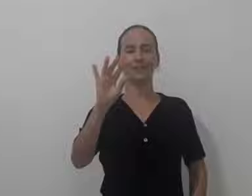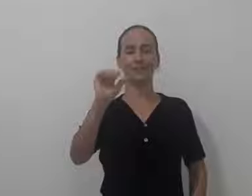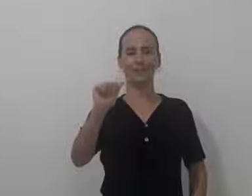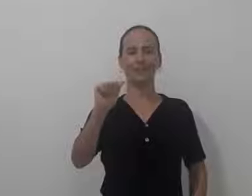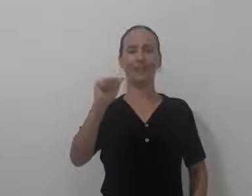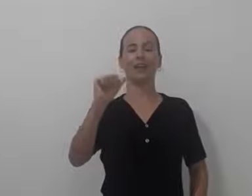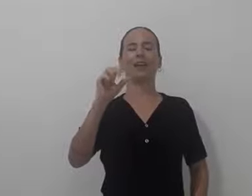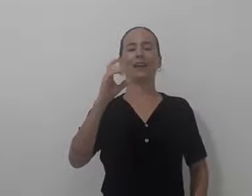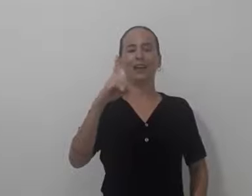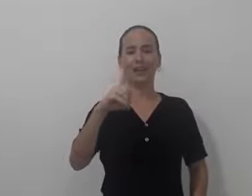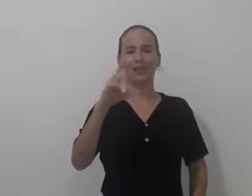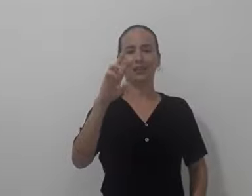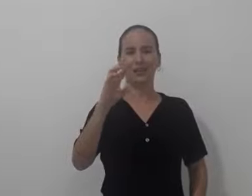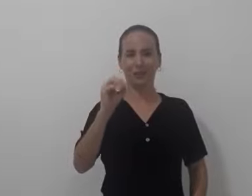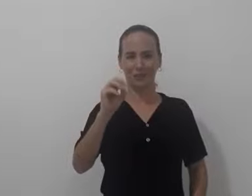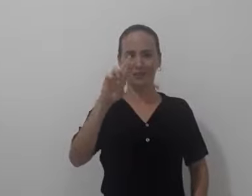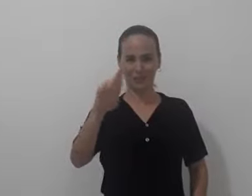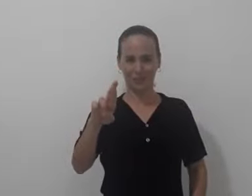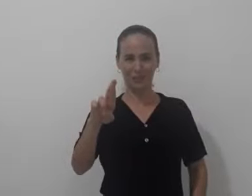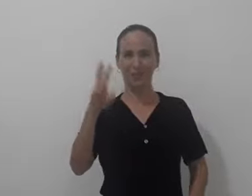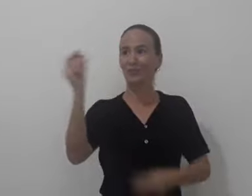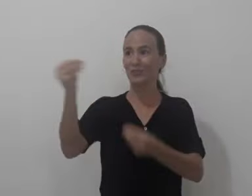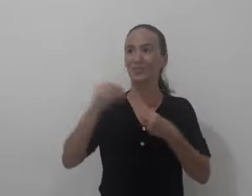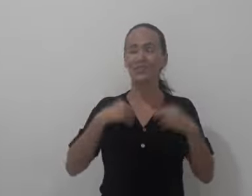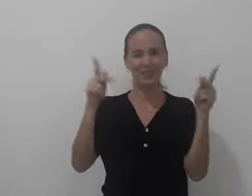nosso amparo e sendo o nosso libertador. Que a boa